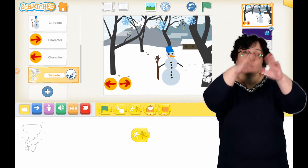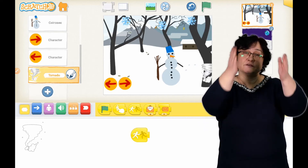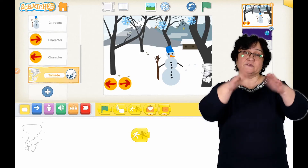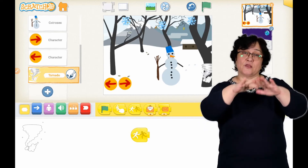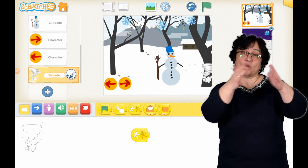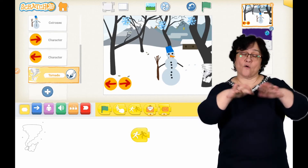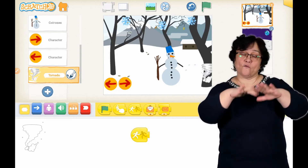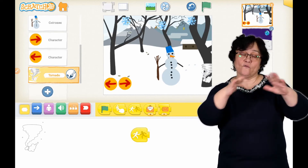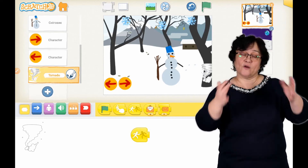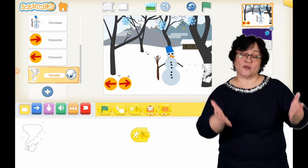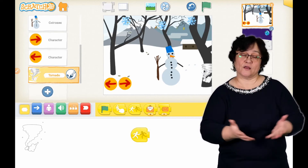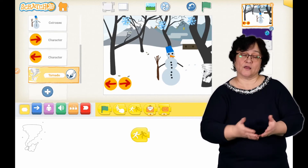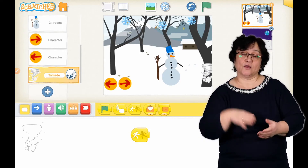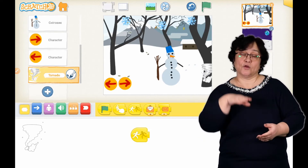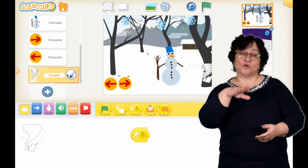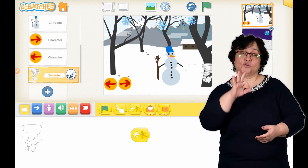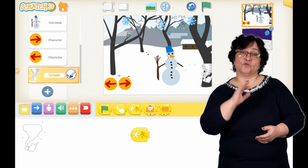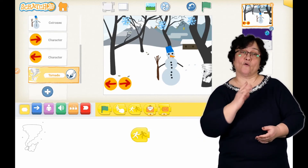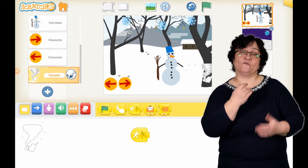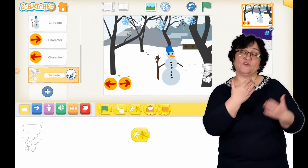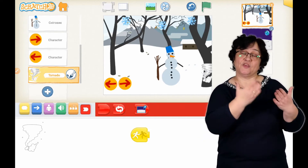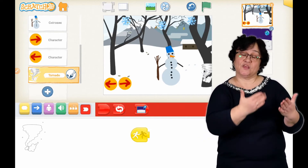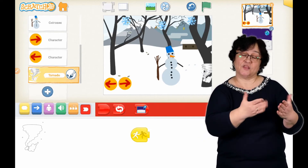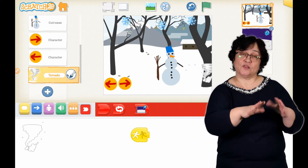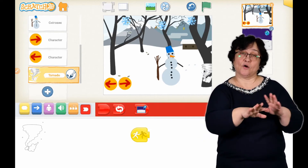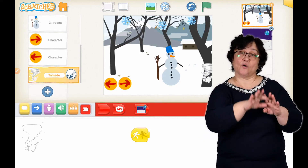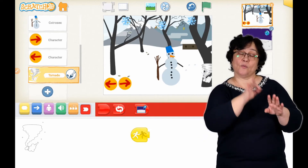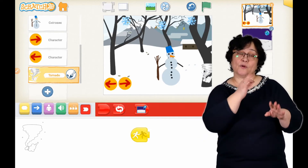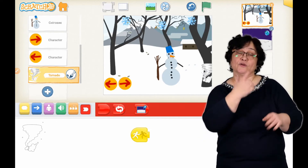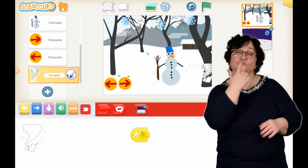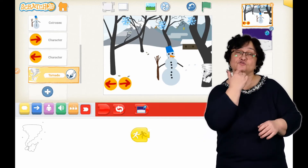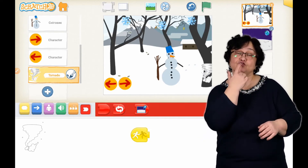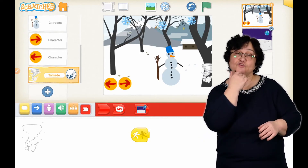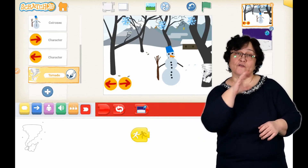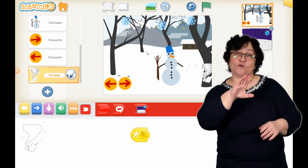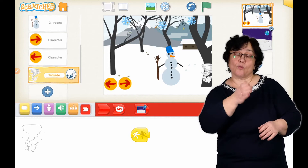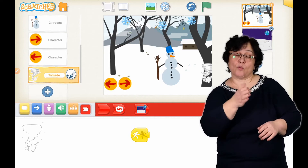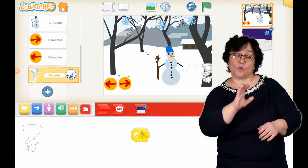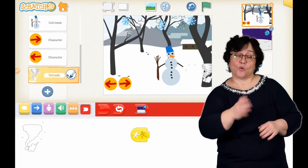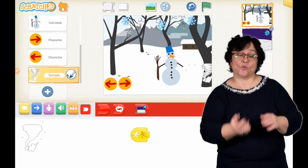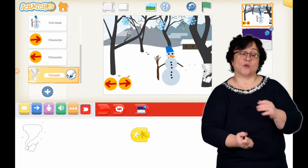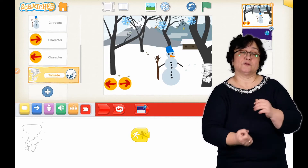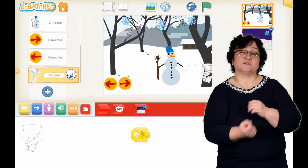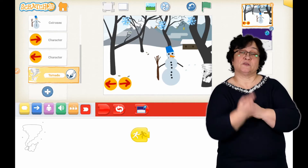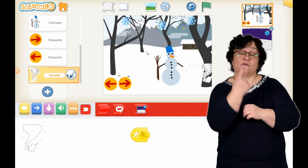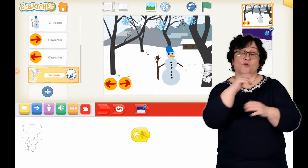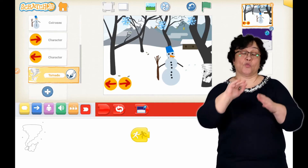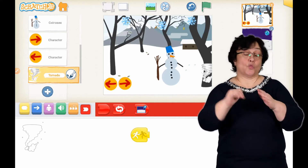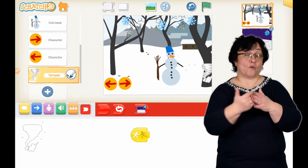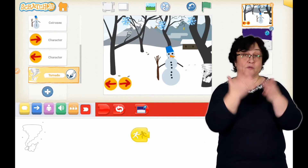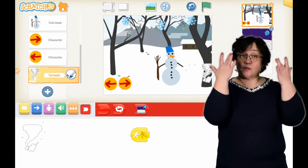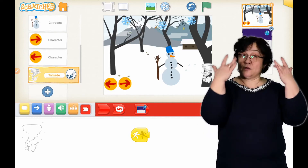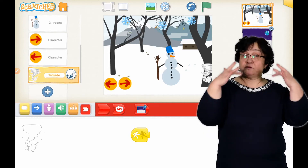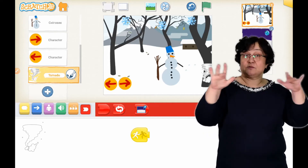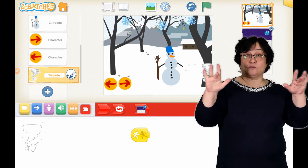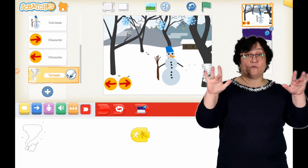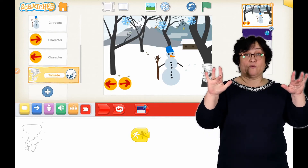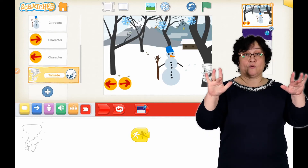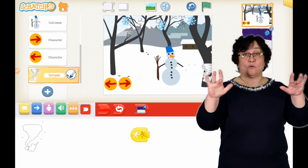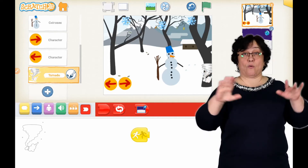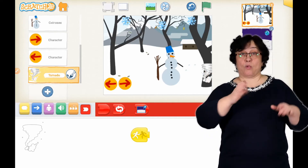це буде сніговик, то він, обираємо червоні блоки. Дивись, у нас з'явився